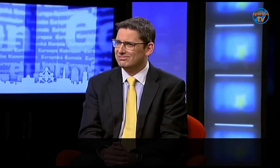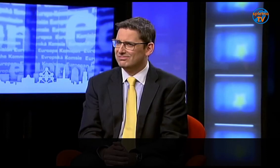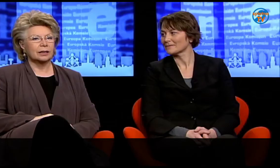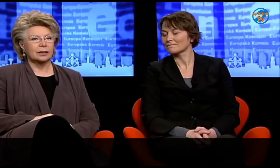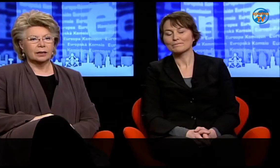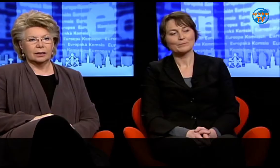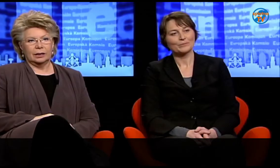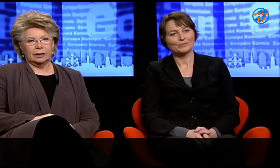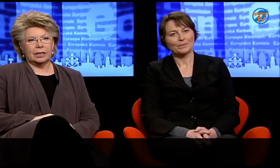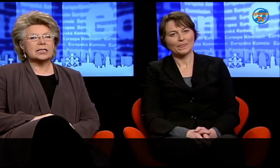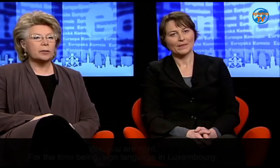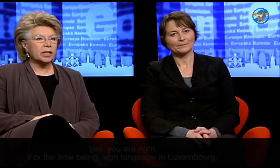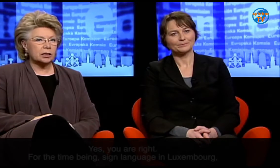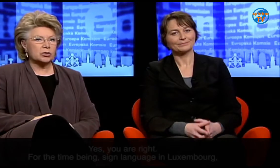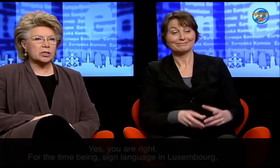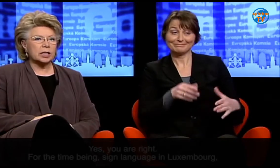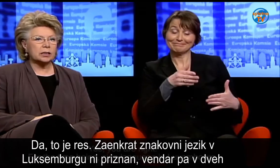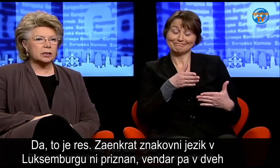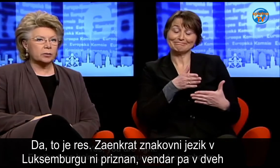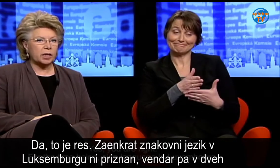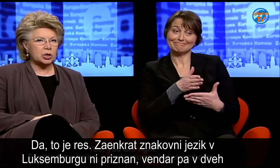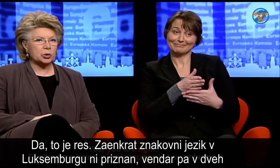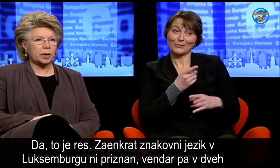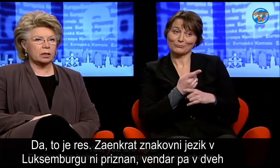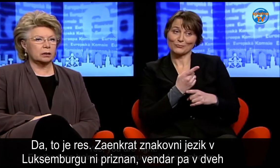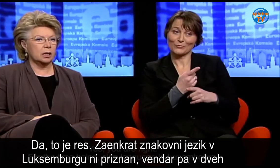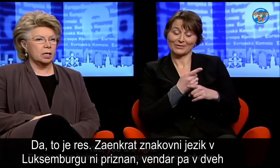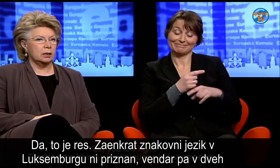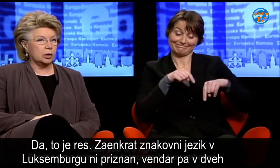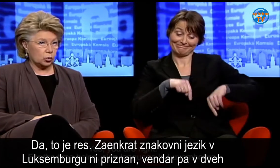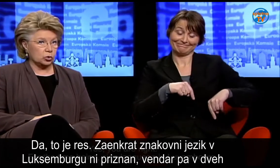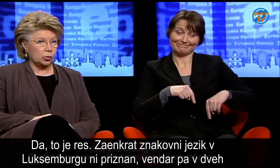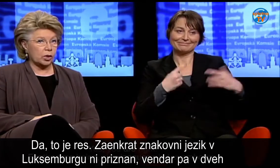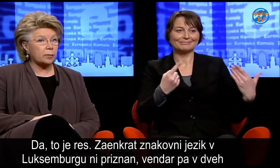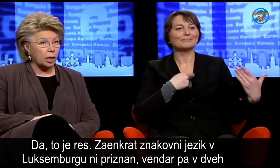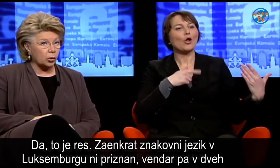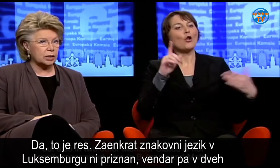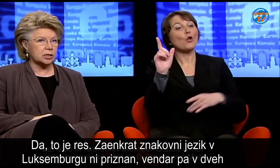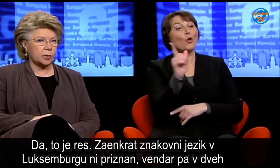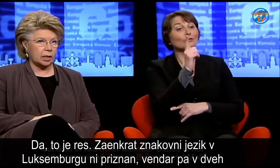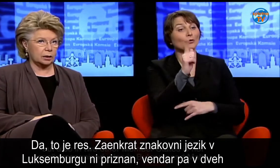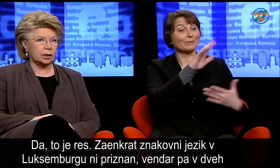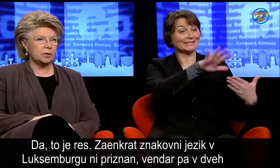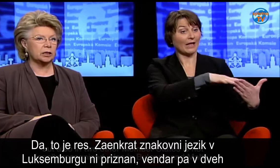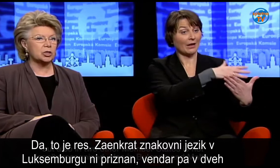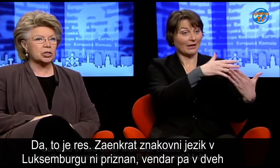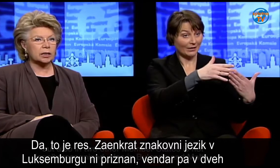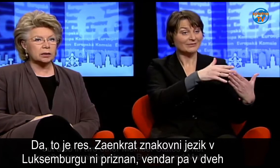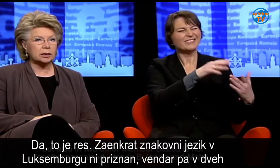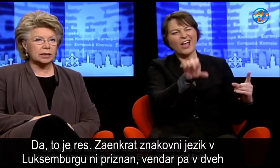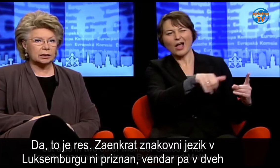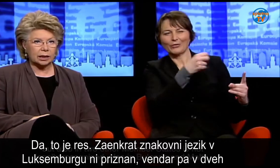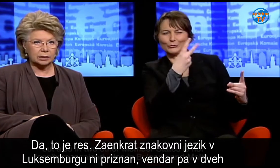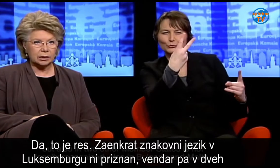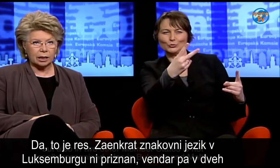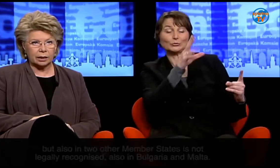wird? Ja, Sie haben recht. Zurzeit ist die Gebärdensprache in Luxemburg, aber auch in 2 anderen